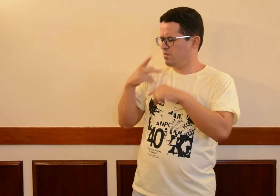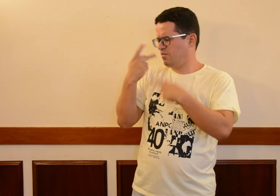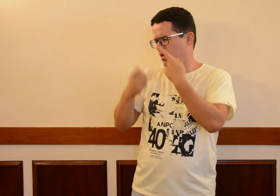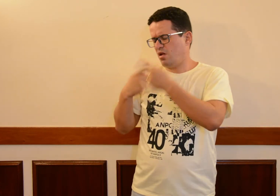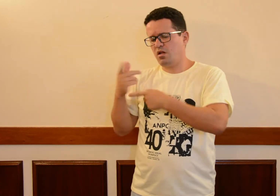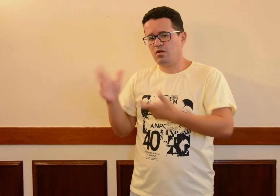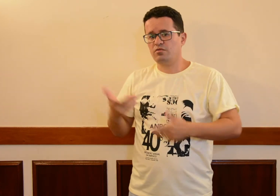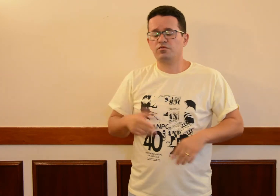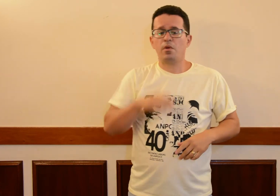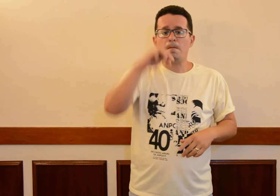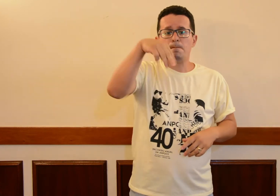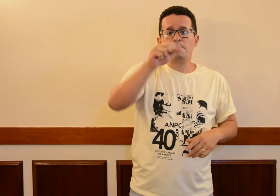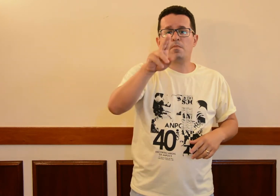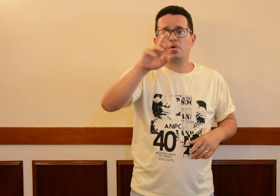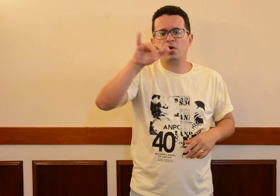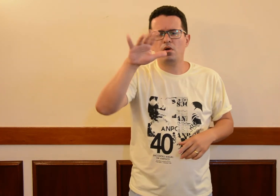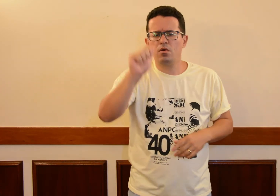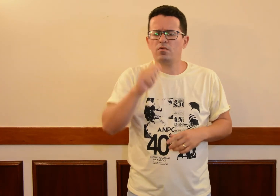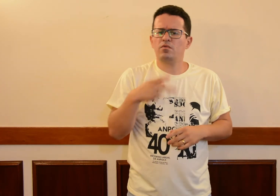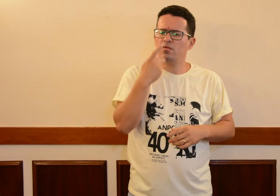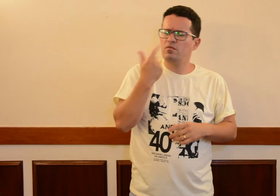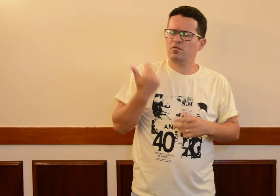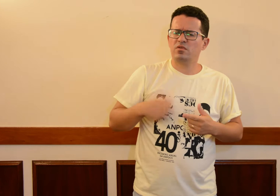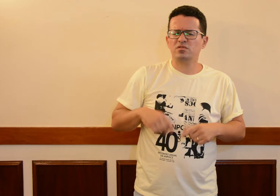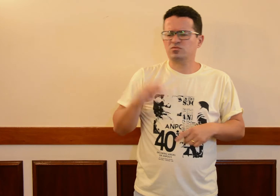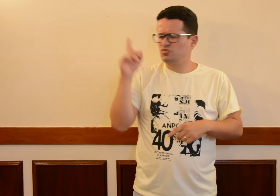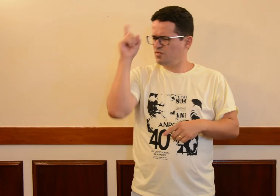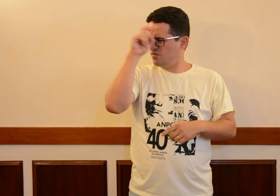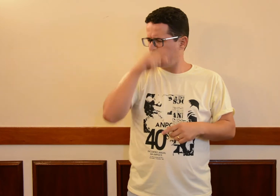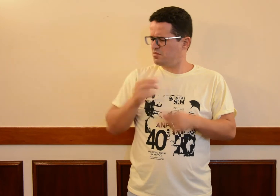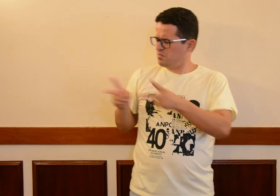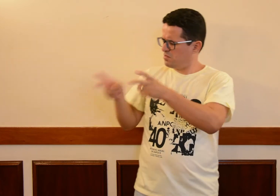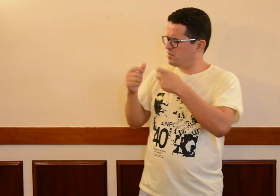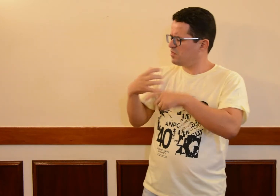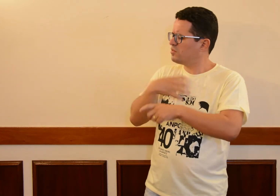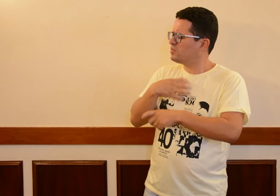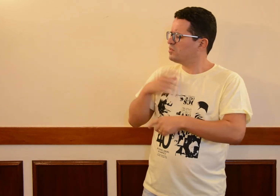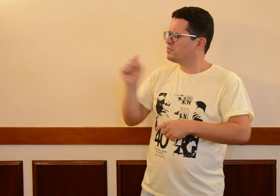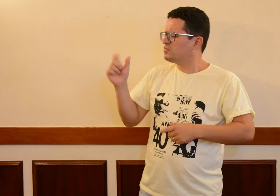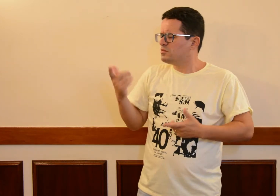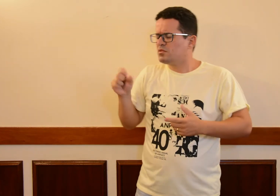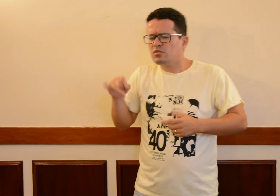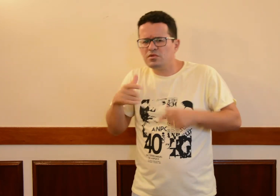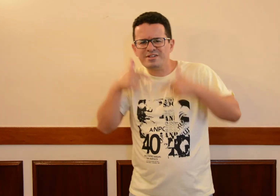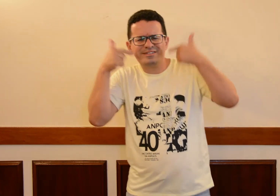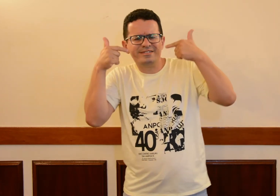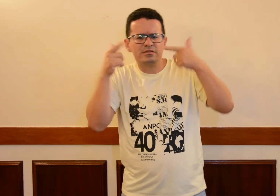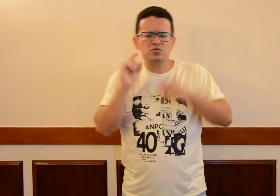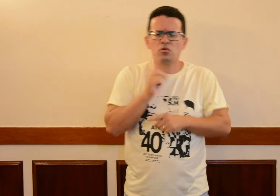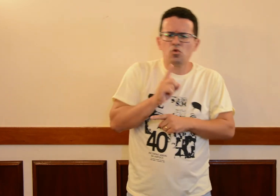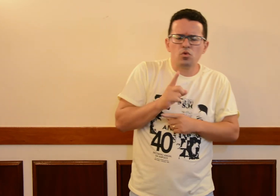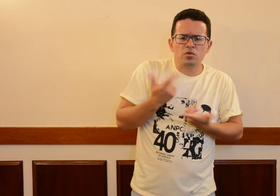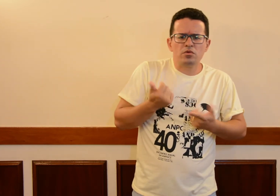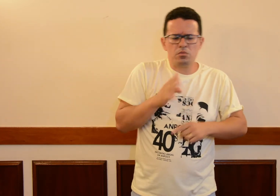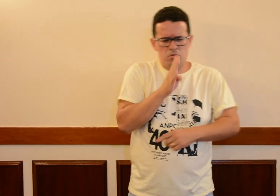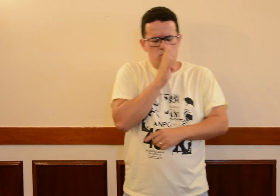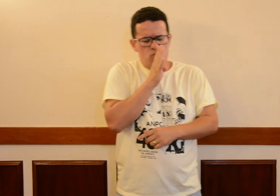exemplo, comentou que era difícil perceber o que Tomás estava sentindo, se estava contente ou não com o trabalho, porque não falava muito.